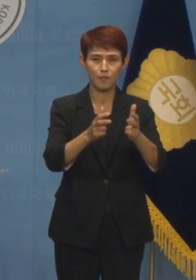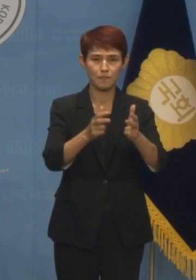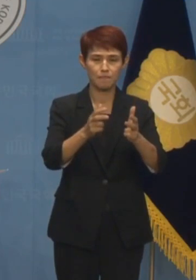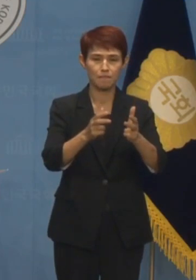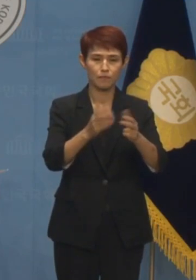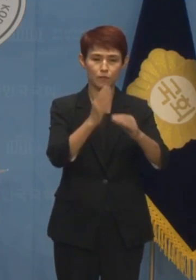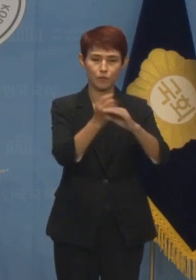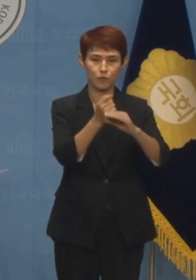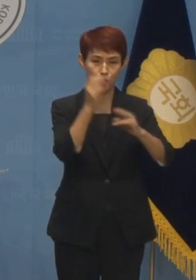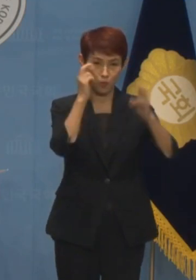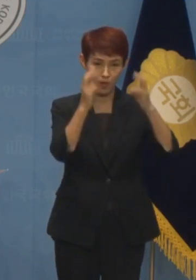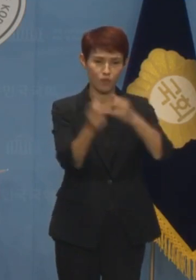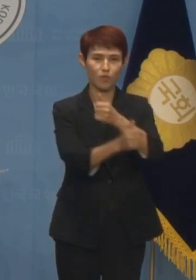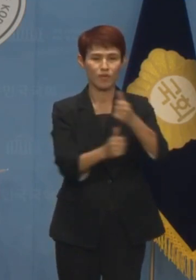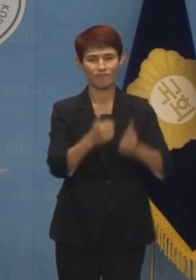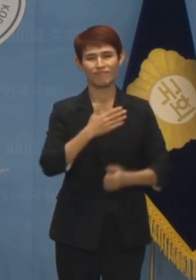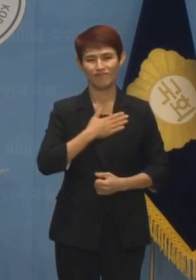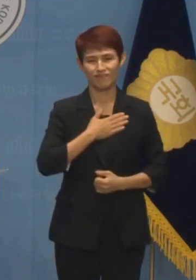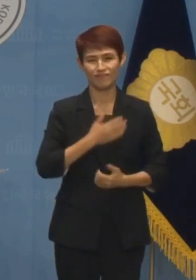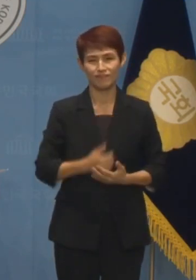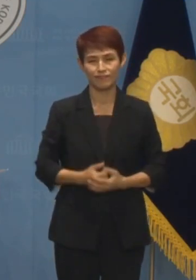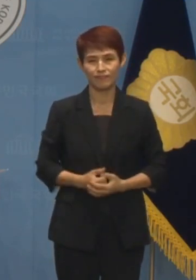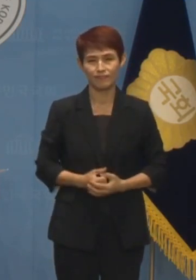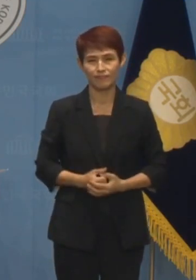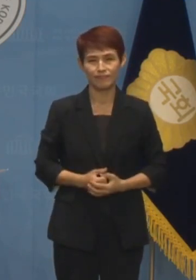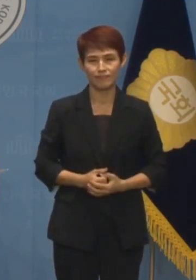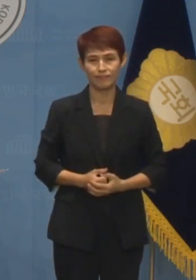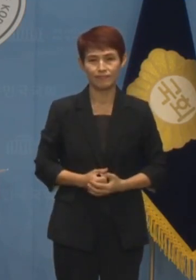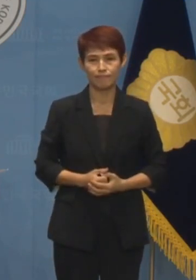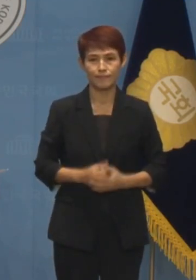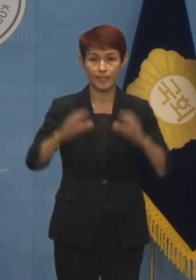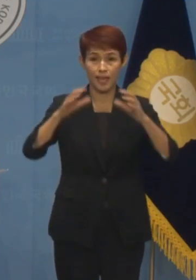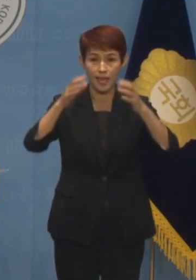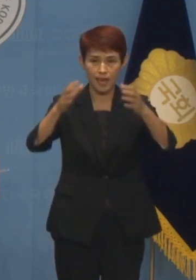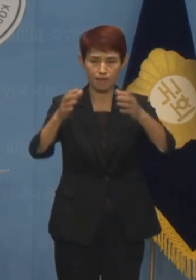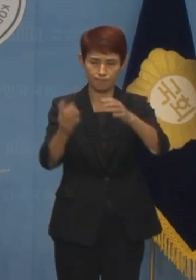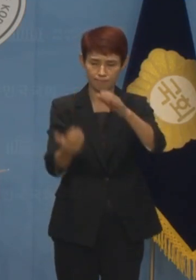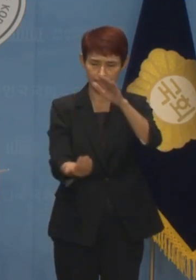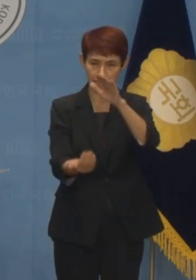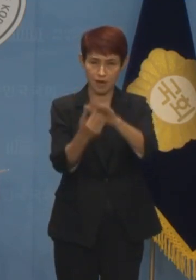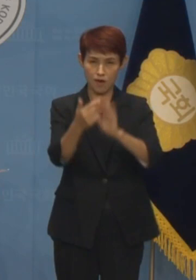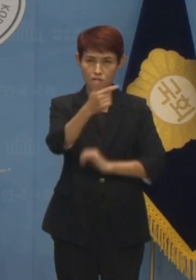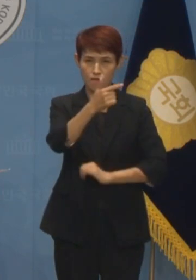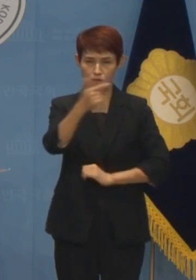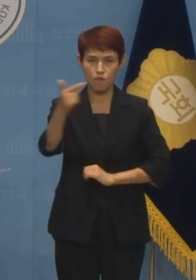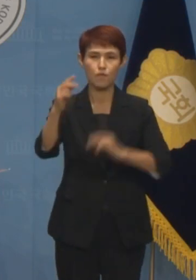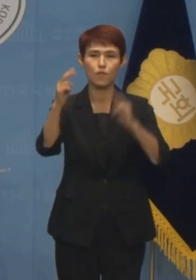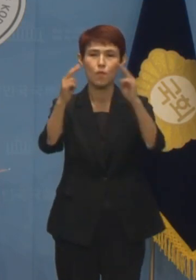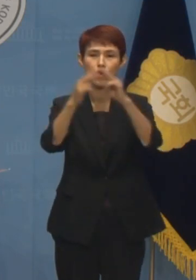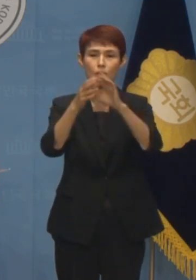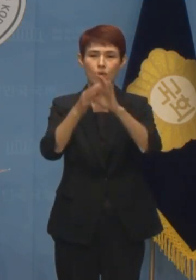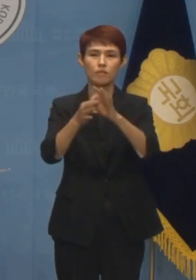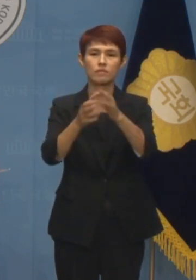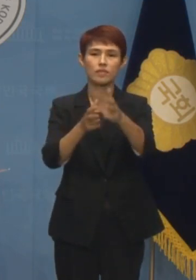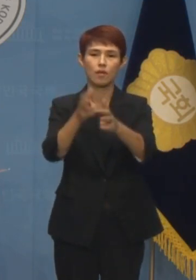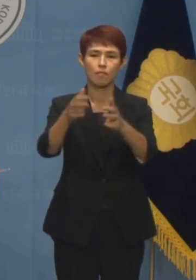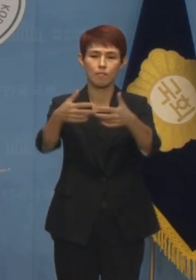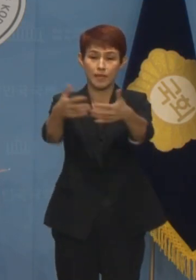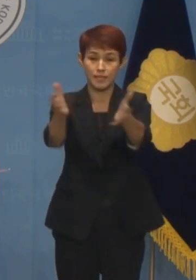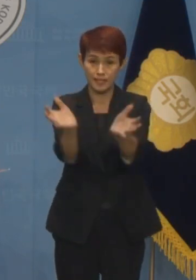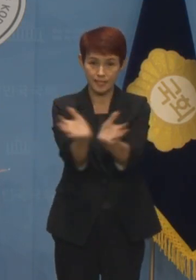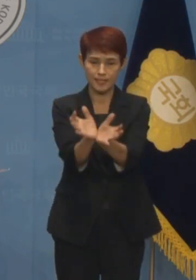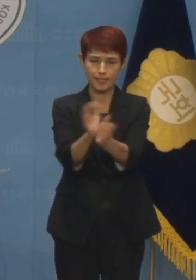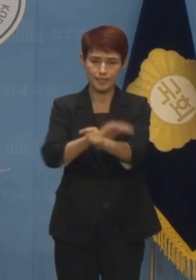산업통상자원중소벤처기업위원회 위원으로서 세계 최대의 용인 반도체 클러스터 단지 조성 사업이 계획대로